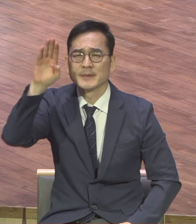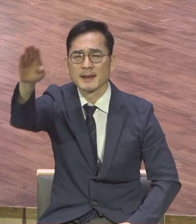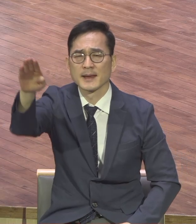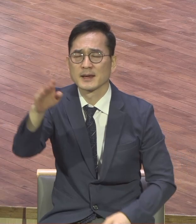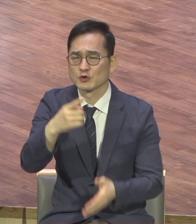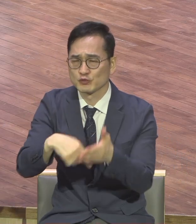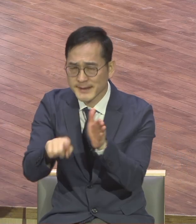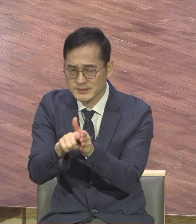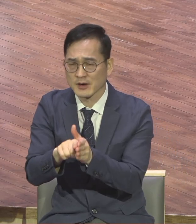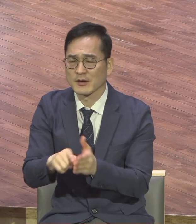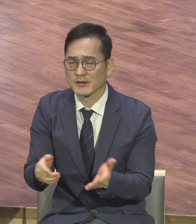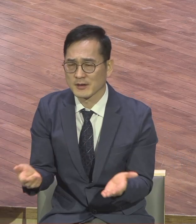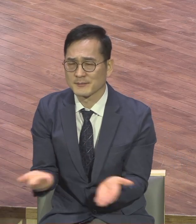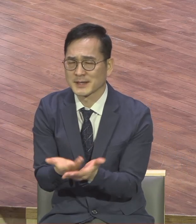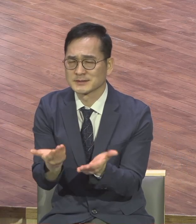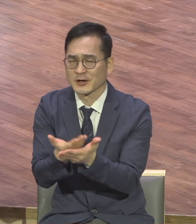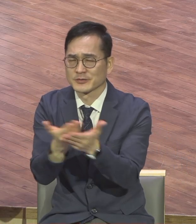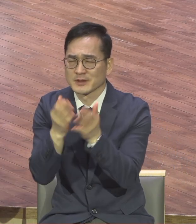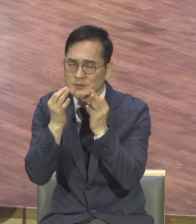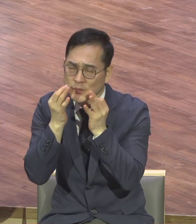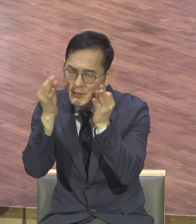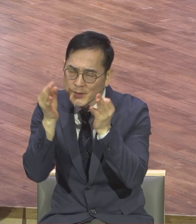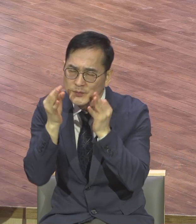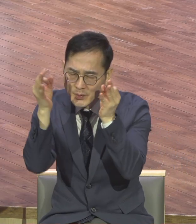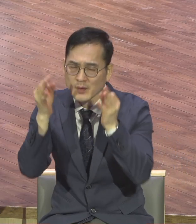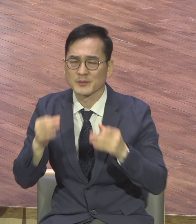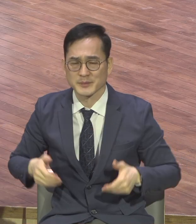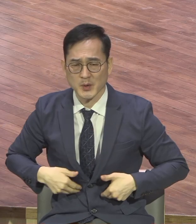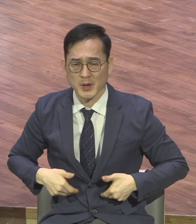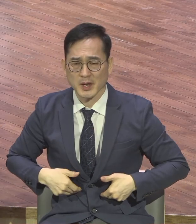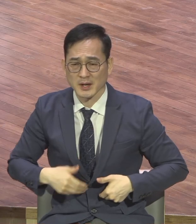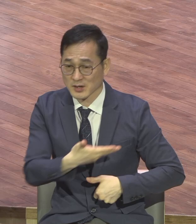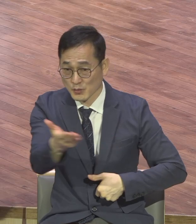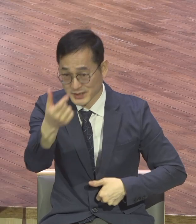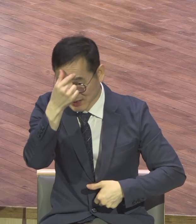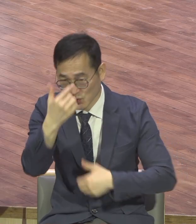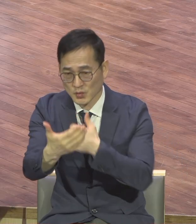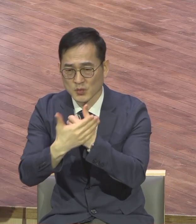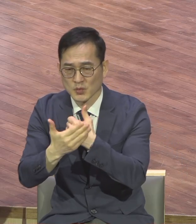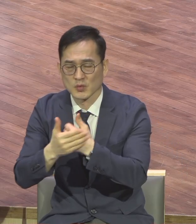미래지향적이고 발전적 나라로 만들어갈 수 있도록 여러분 기도만 해야 됩니다.